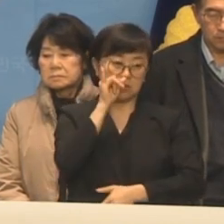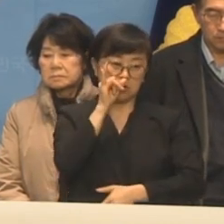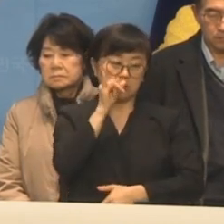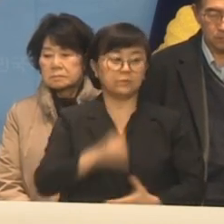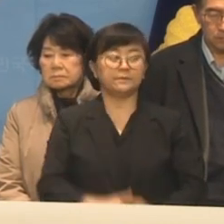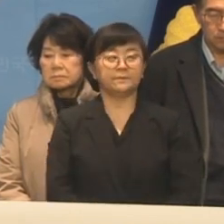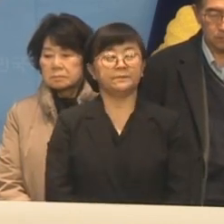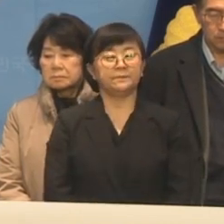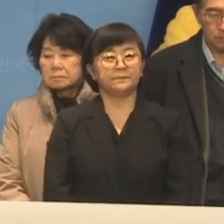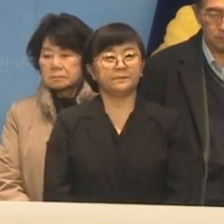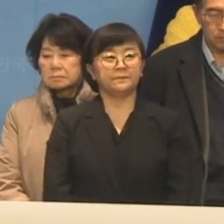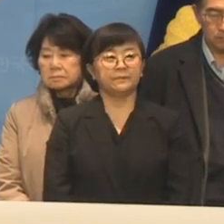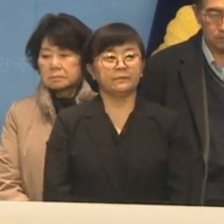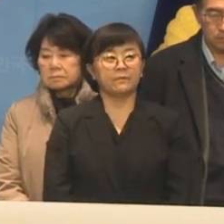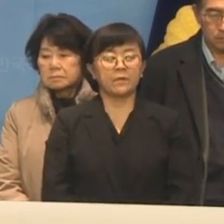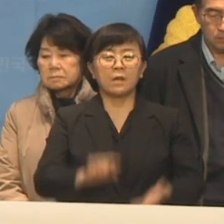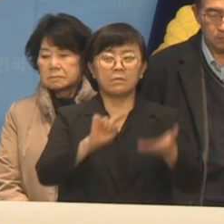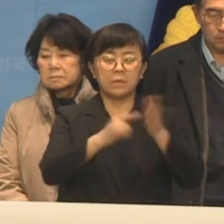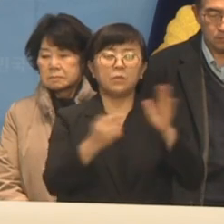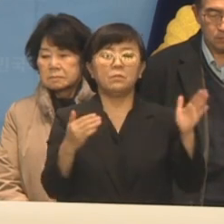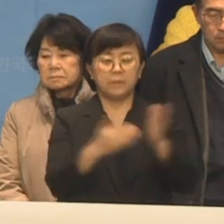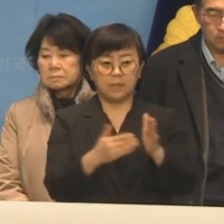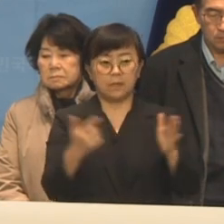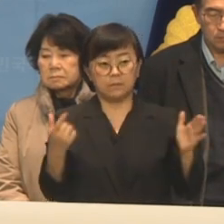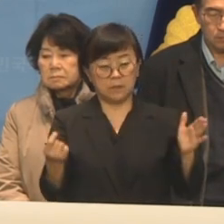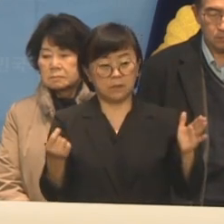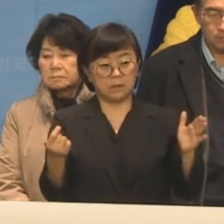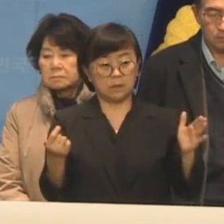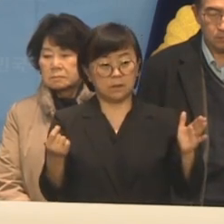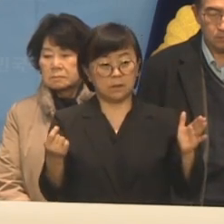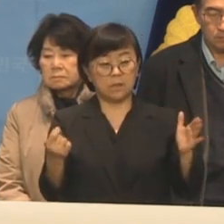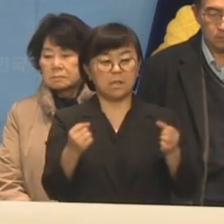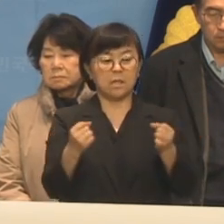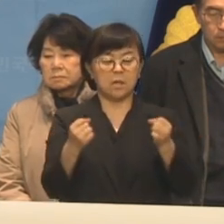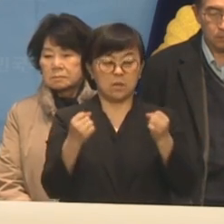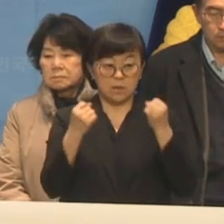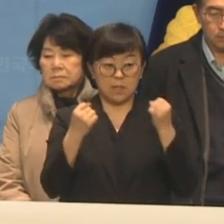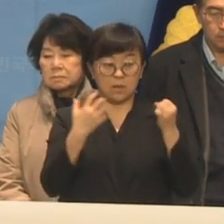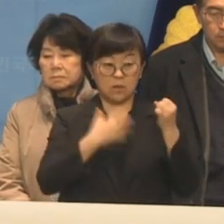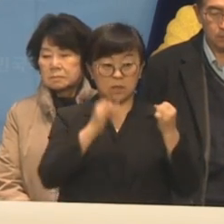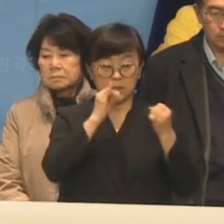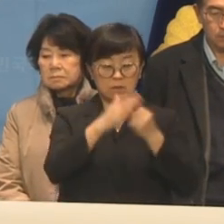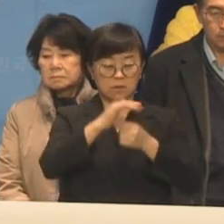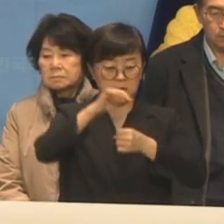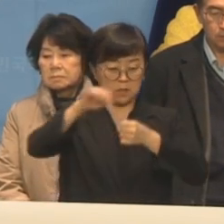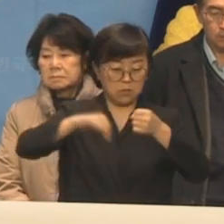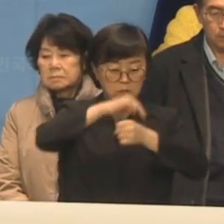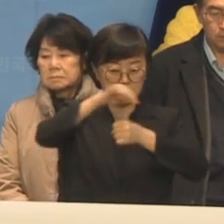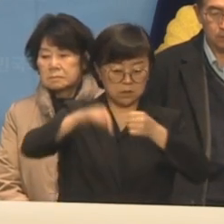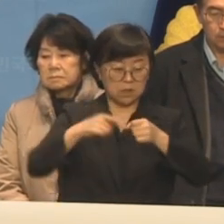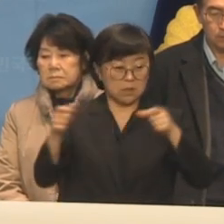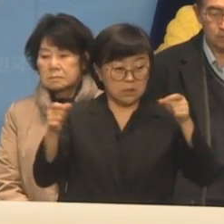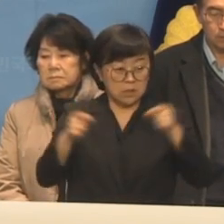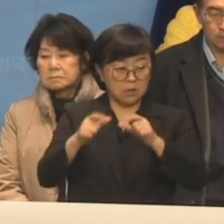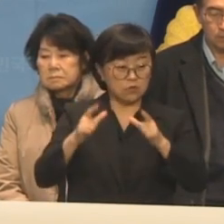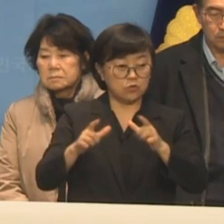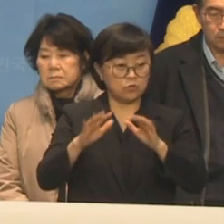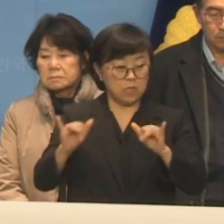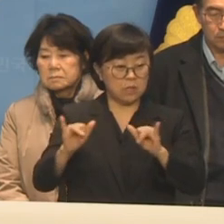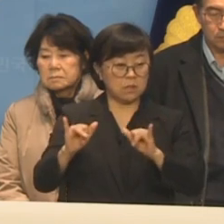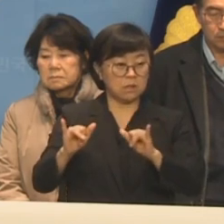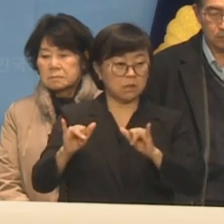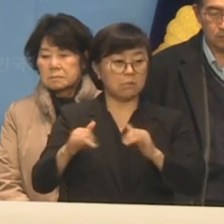있습니다. 발표는 하였지만 건강을 우려하는 원전 지역 주변 주민들의